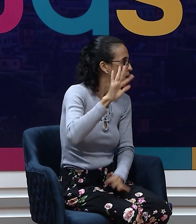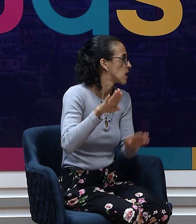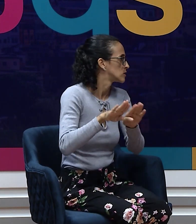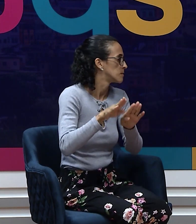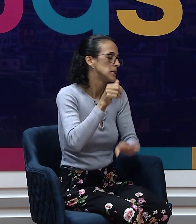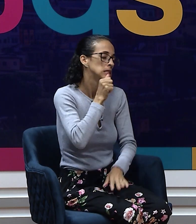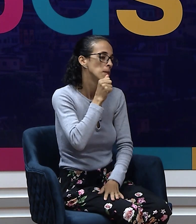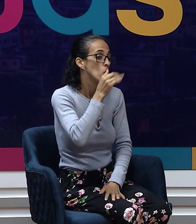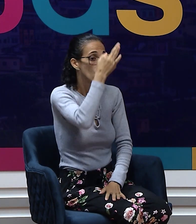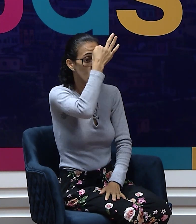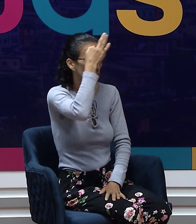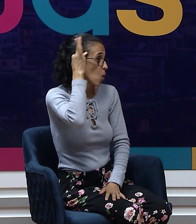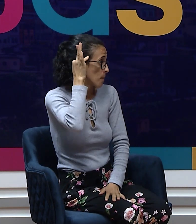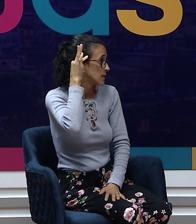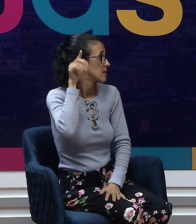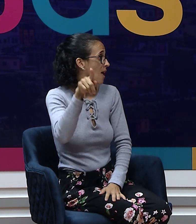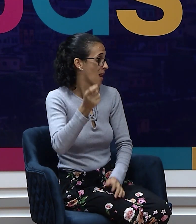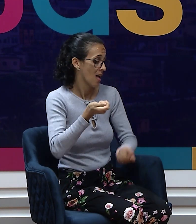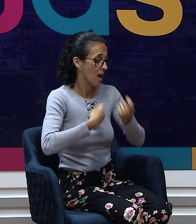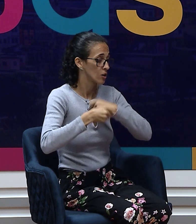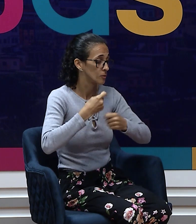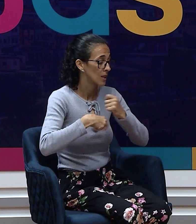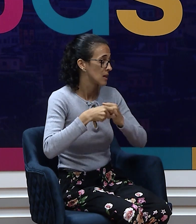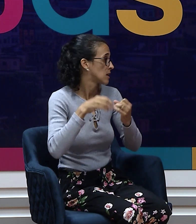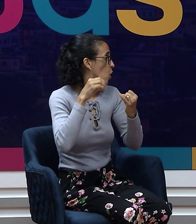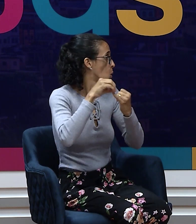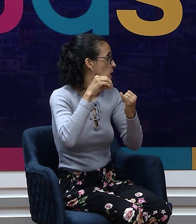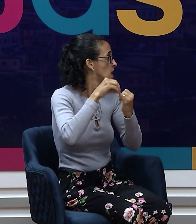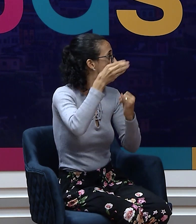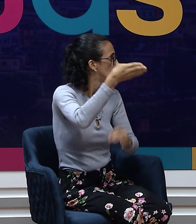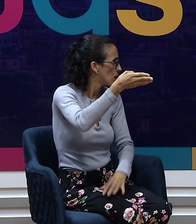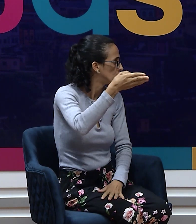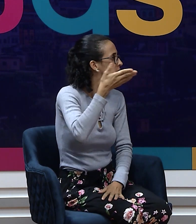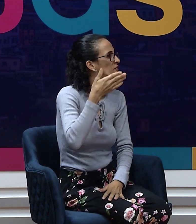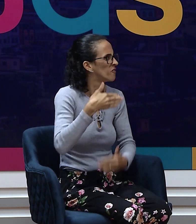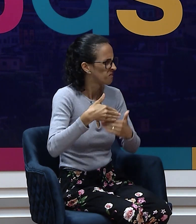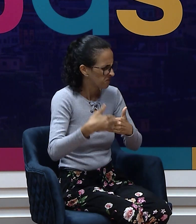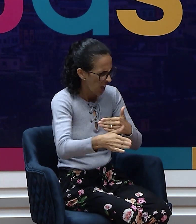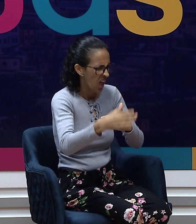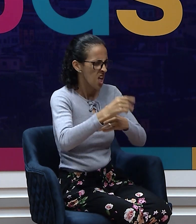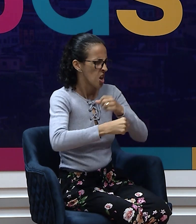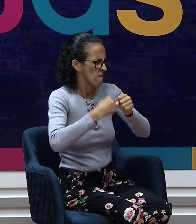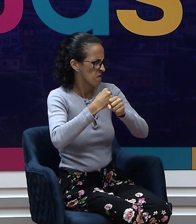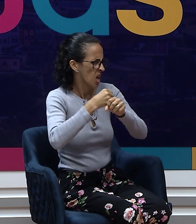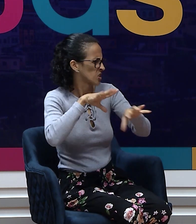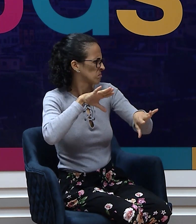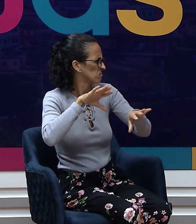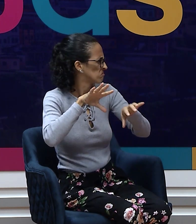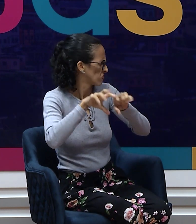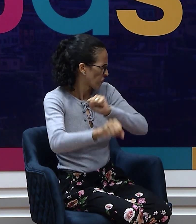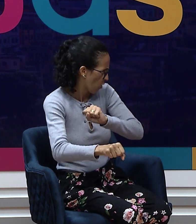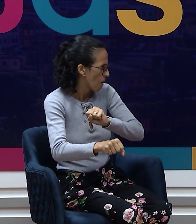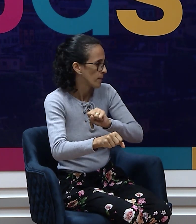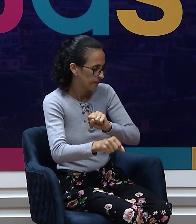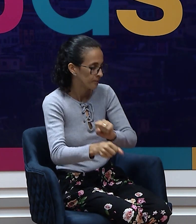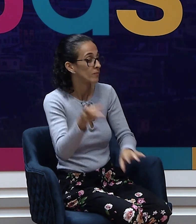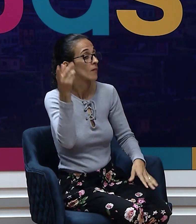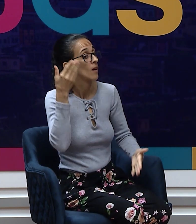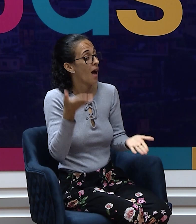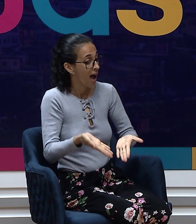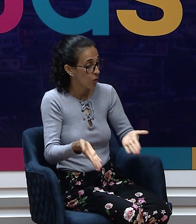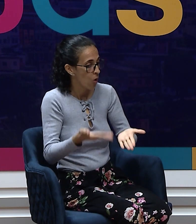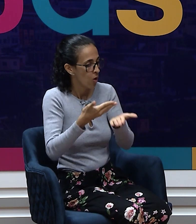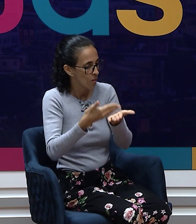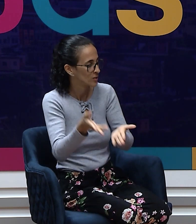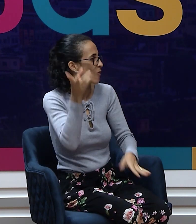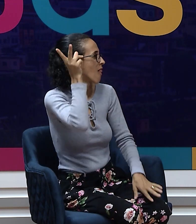proporcionar isso para a comunidade surda. Por exemplo, Tobias, ele formou administração, está formando no IFE agora, né? Ano que vem que ele